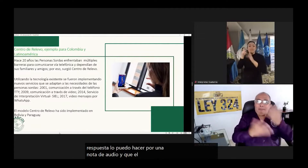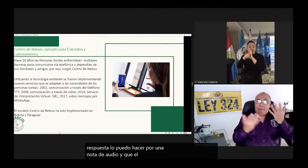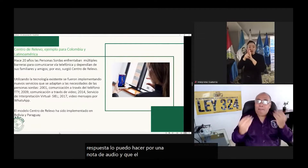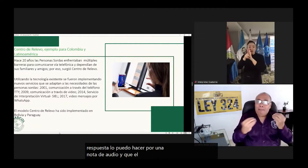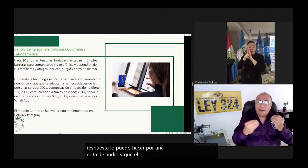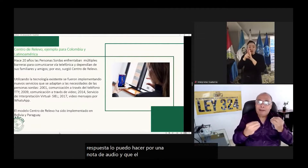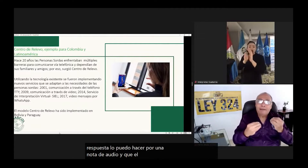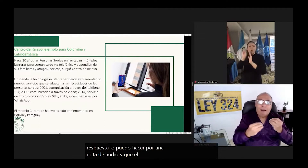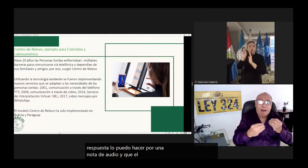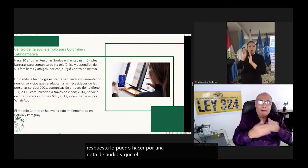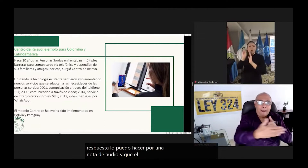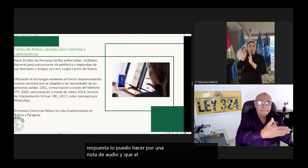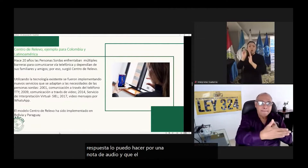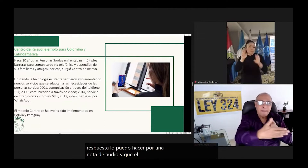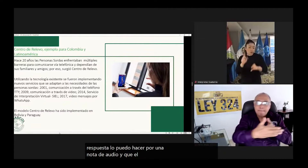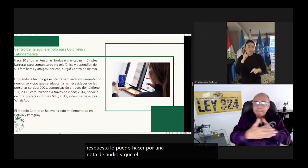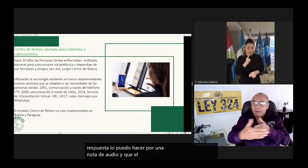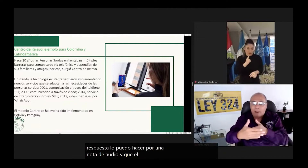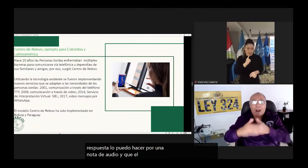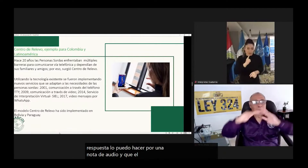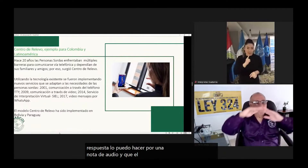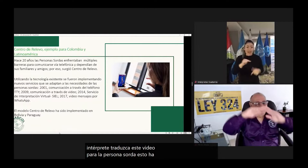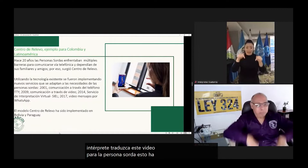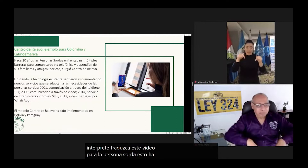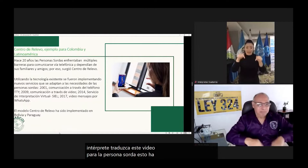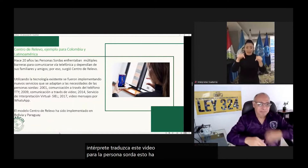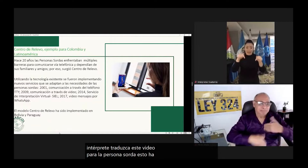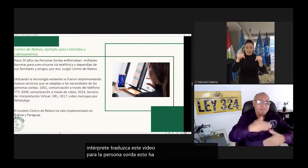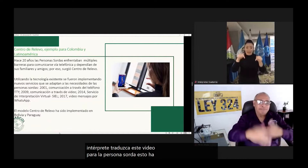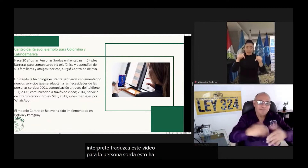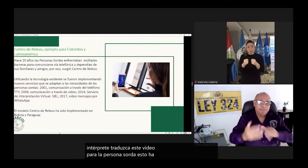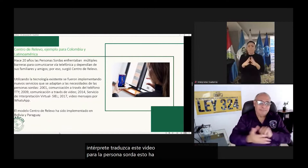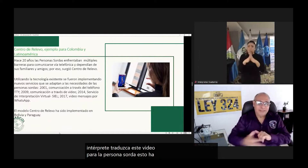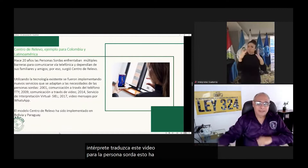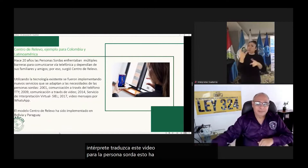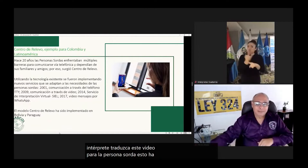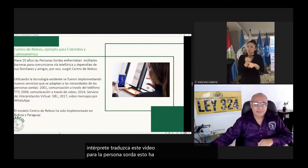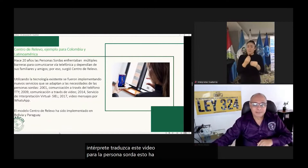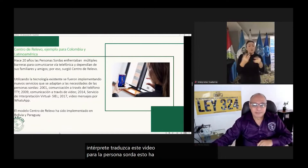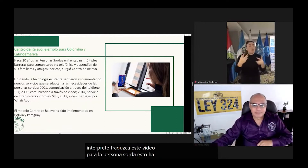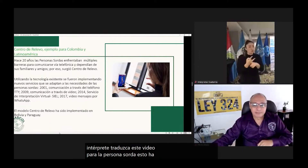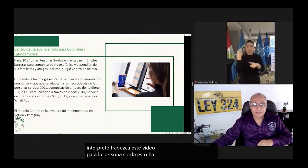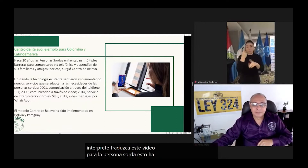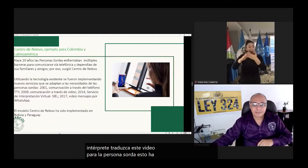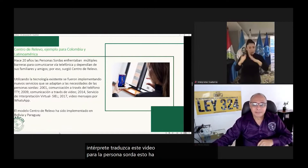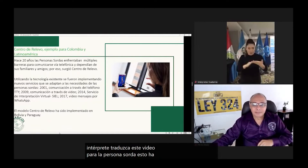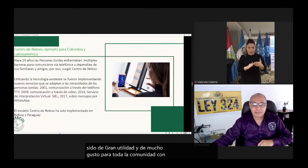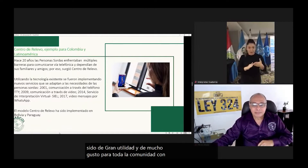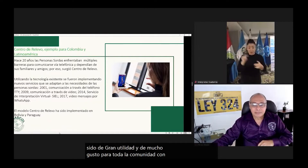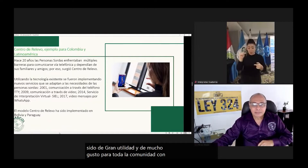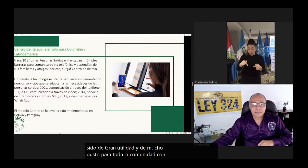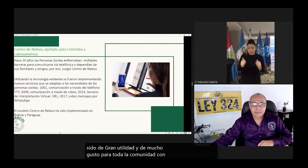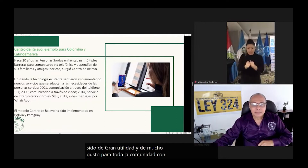sorda. Esto ha sido de gran utilidad y de mucho uso para toda la comunidad. Con esto hemos logrado